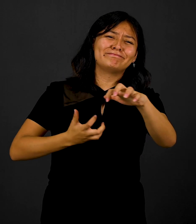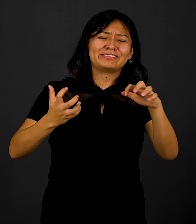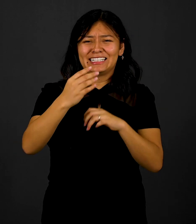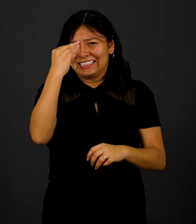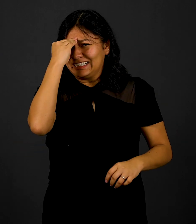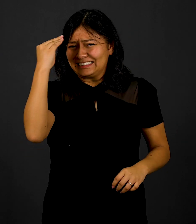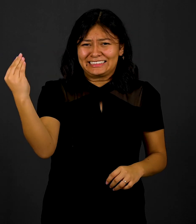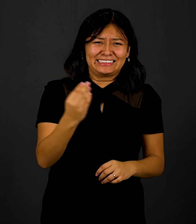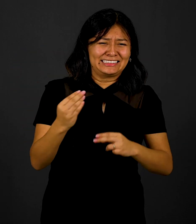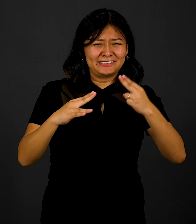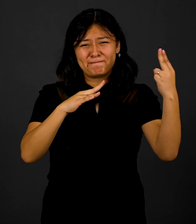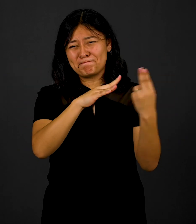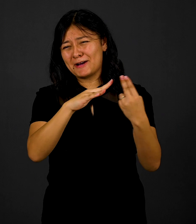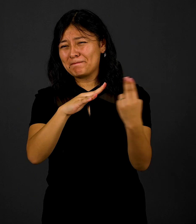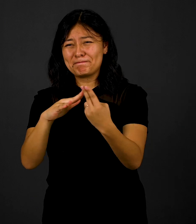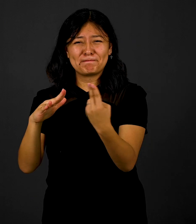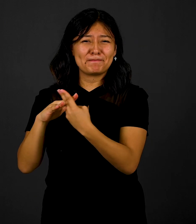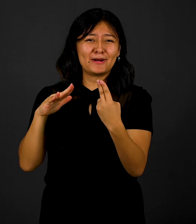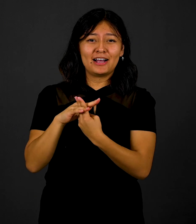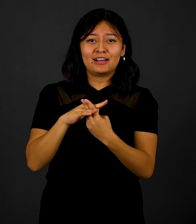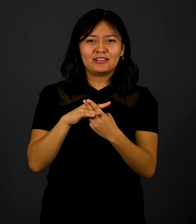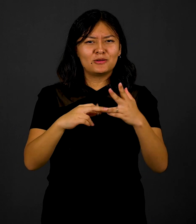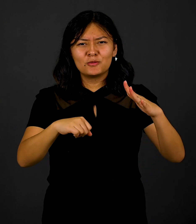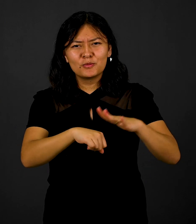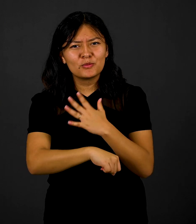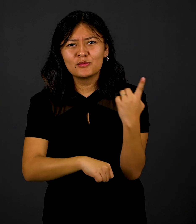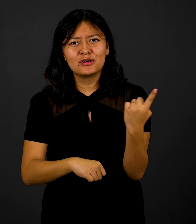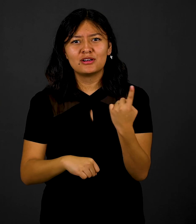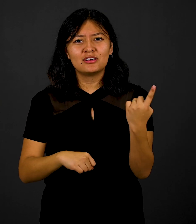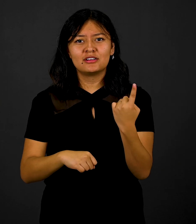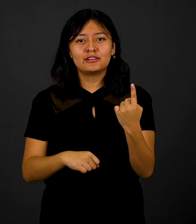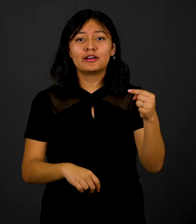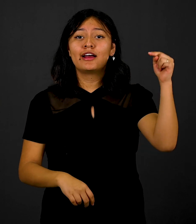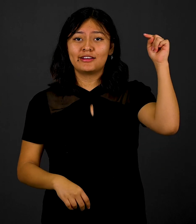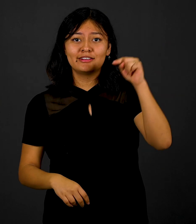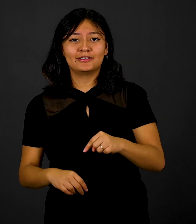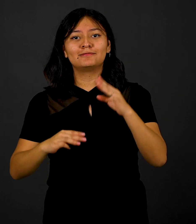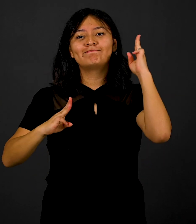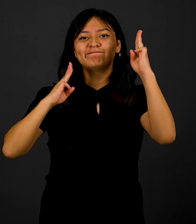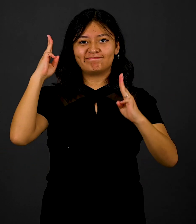¡Gracias! ¡Gracias! ¡Gracias!